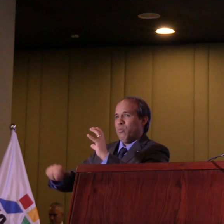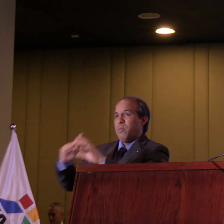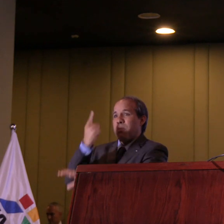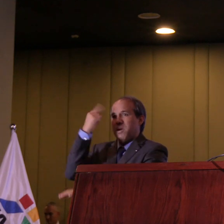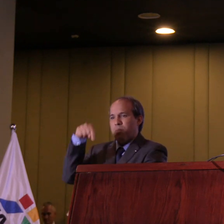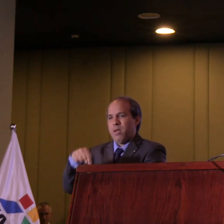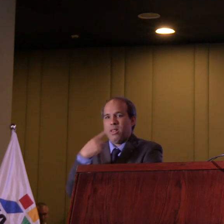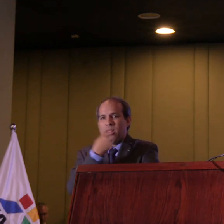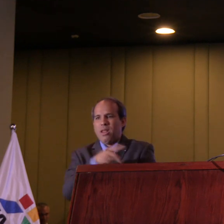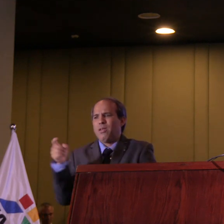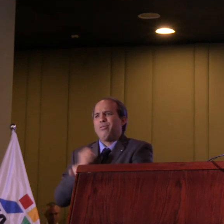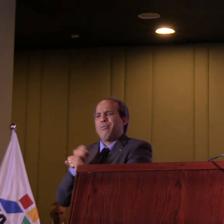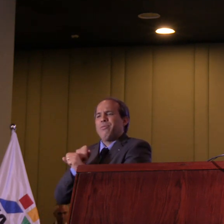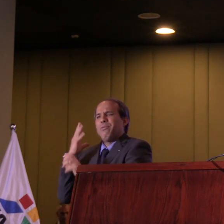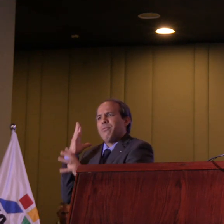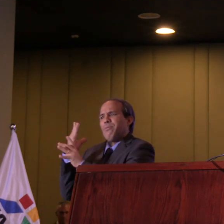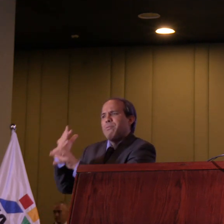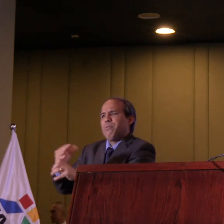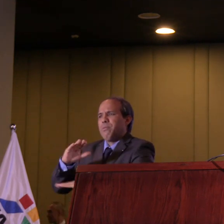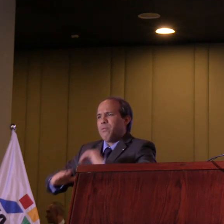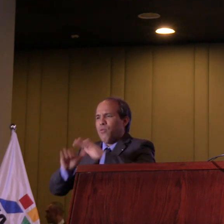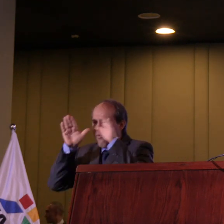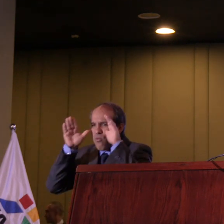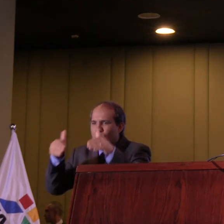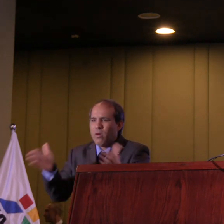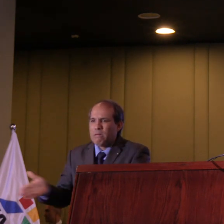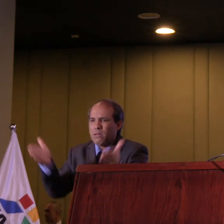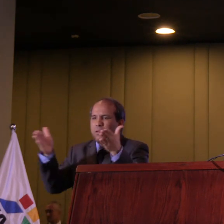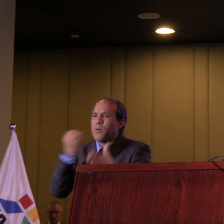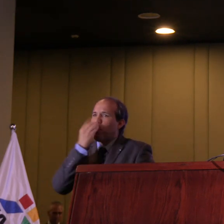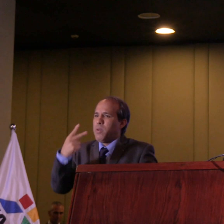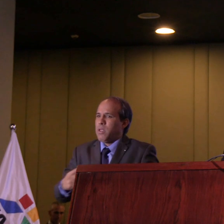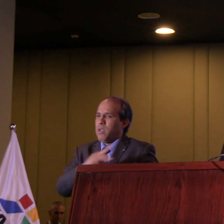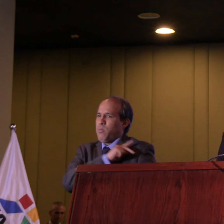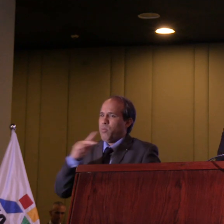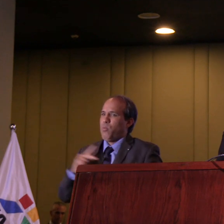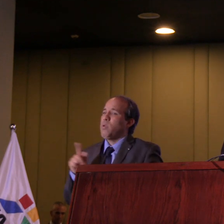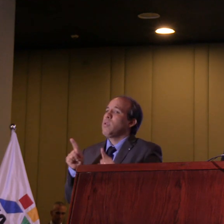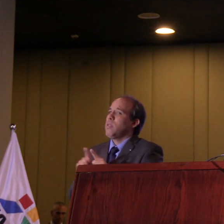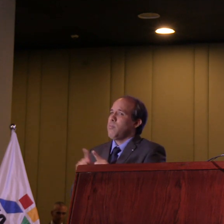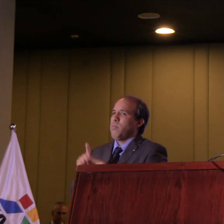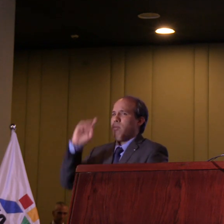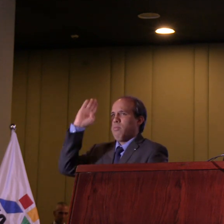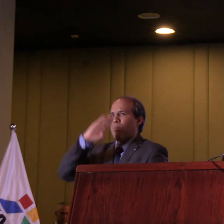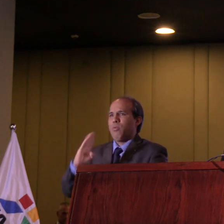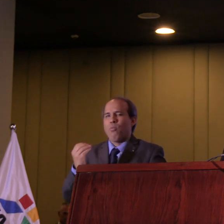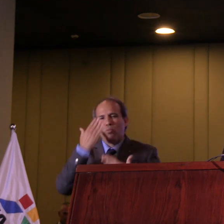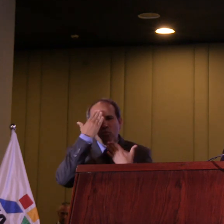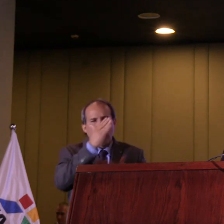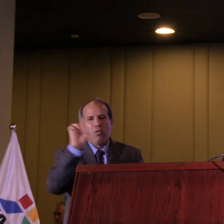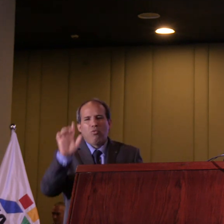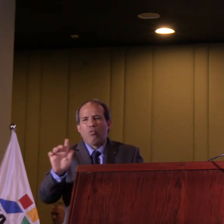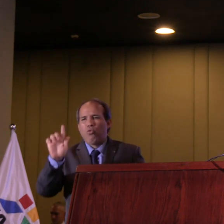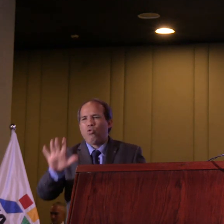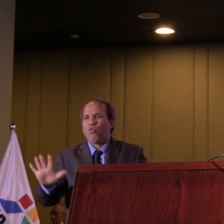trajetória profissional integralmente dedicada ao bem público e ao Brasil. Eu gostaria de agradecer o nosso novo diretor-geral